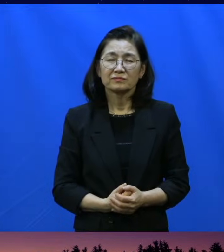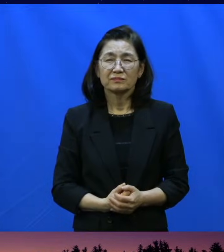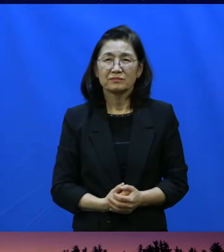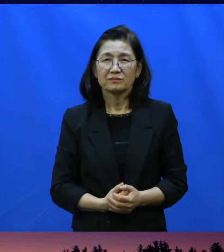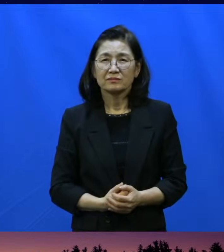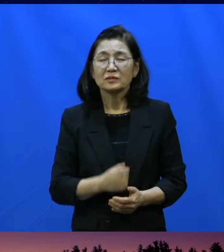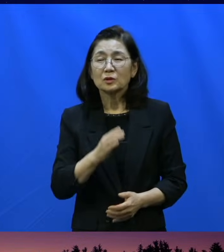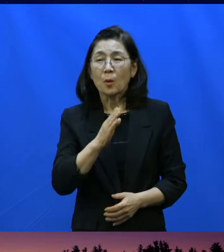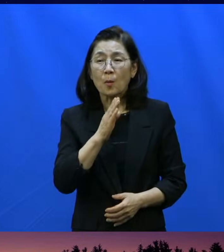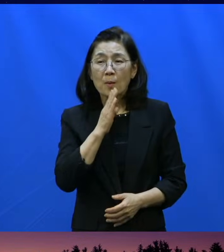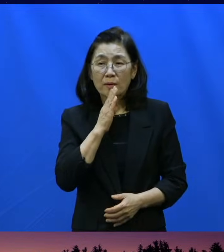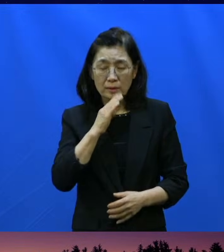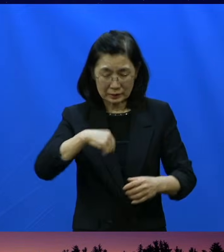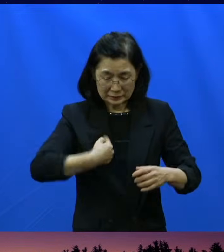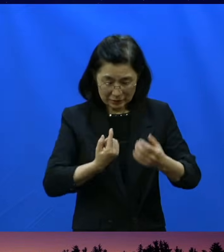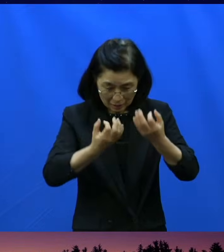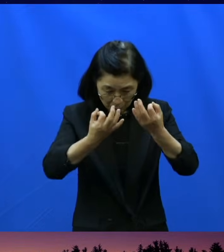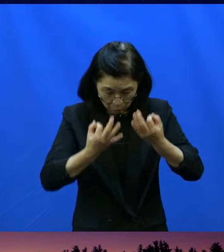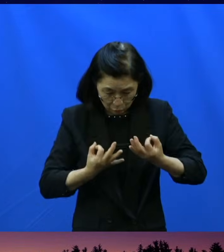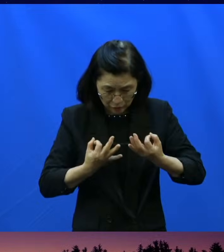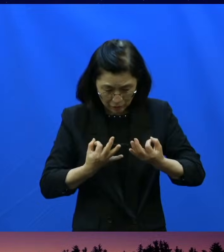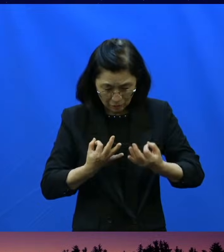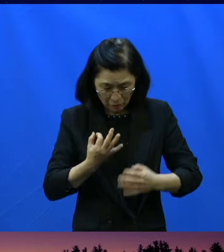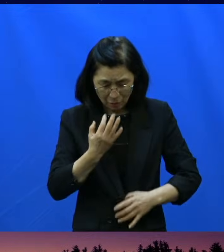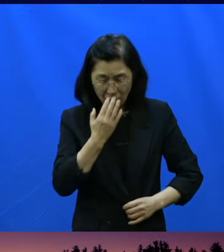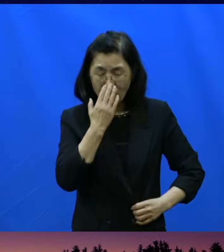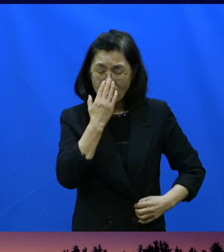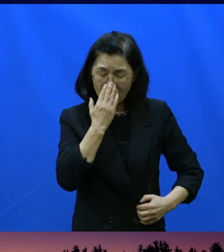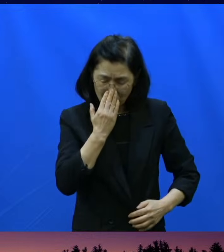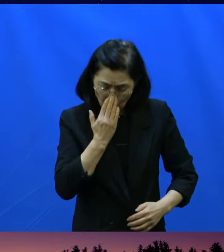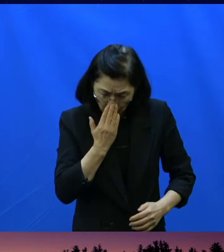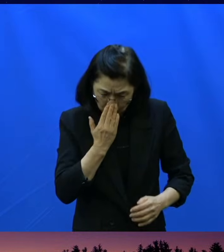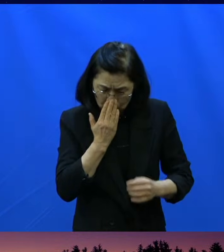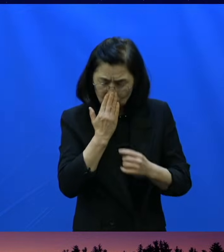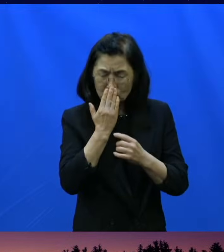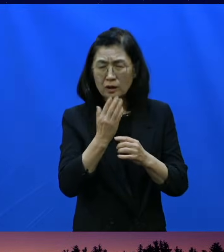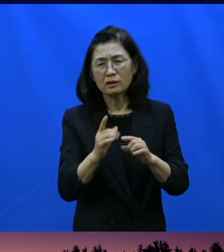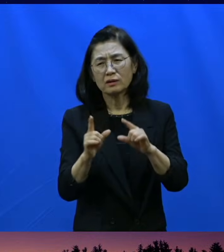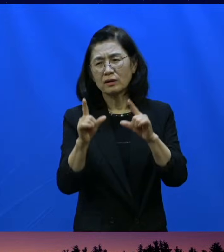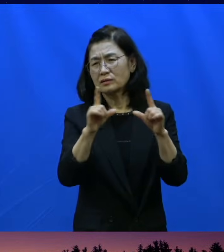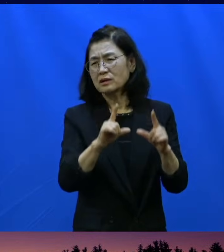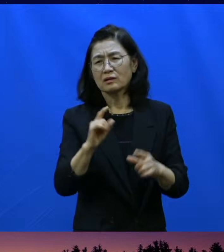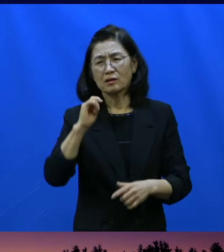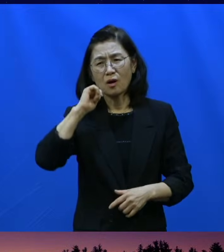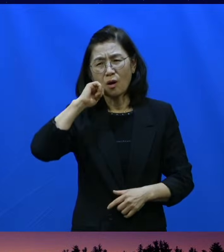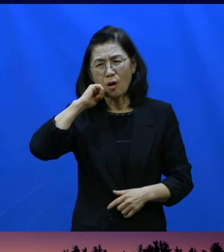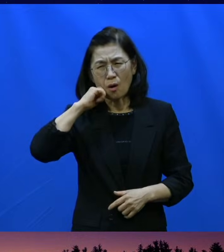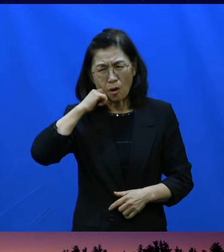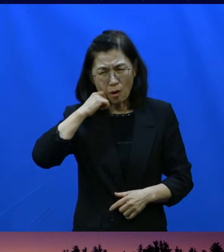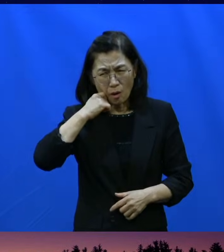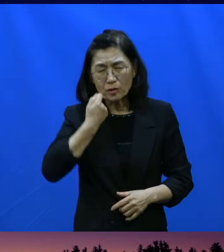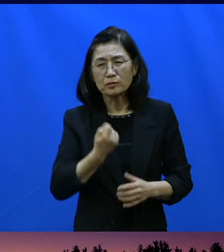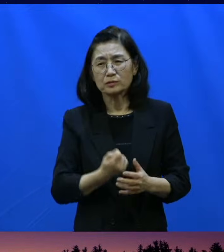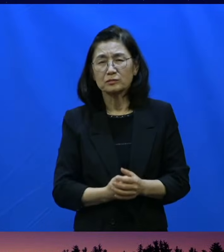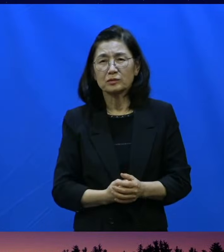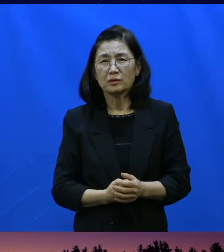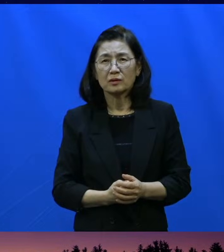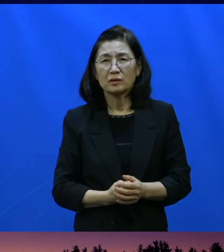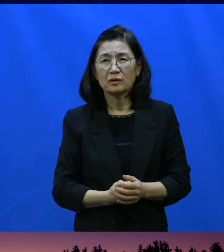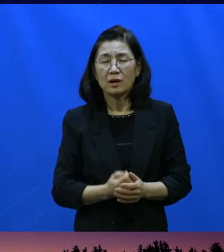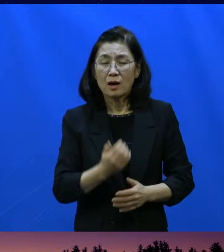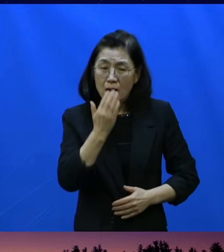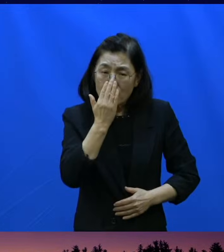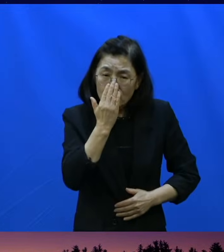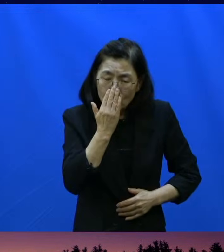웬만해서 겸손해지지 않아요. 여러분, 겸손은 어마어마한 은혜예요. 겸손을 하면 은혜를 받아요.